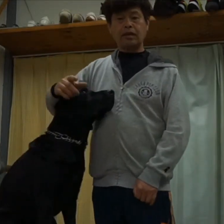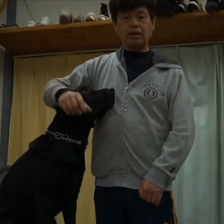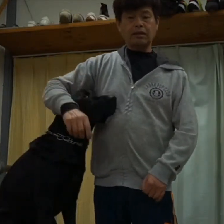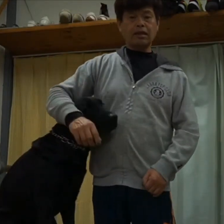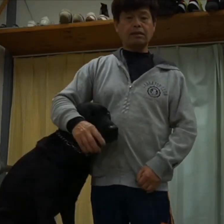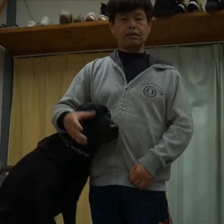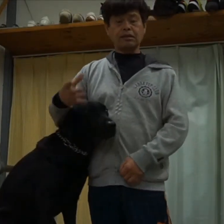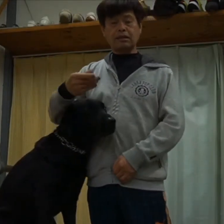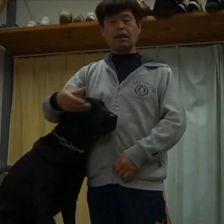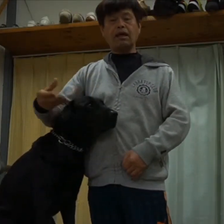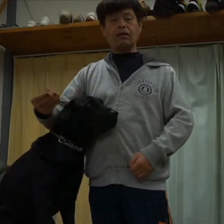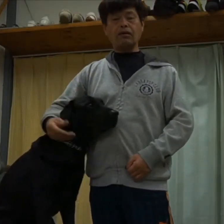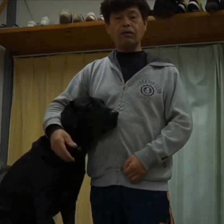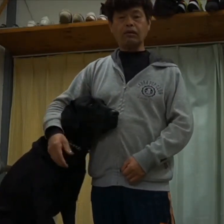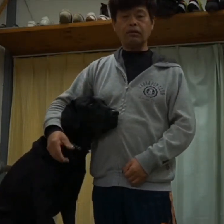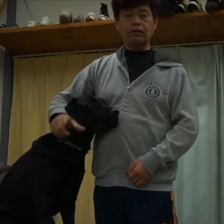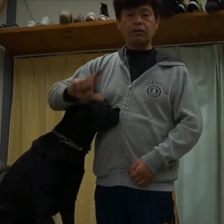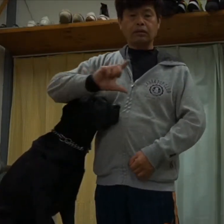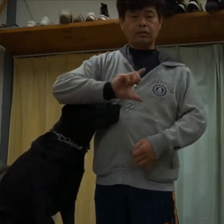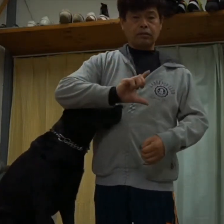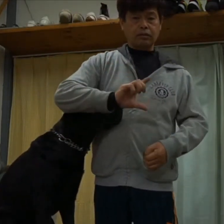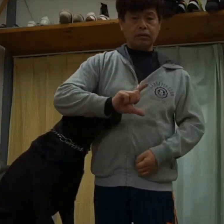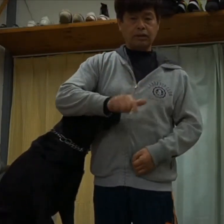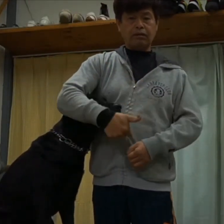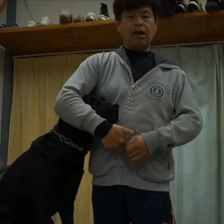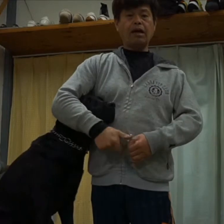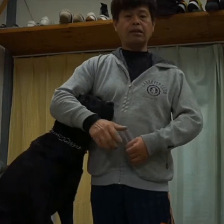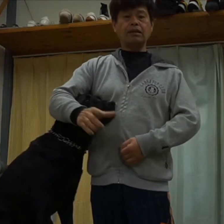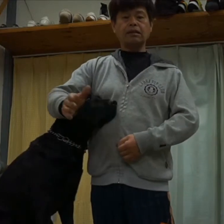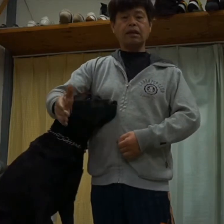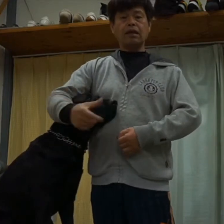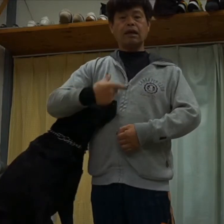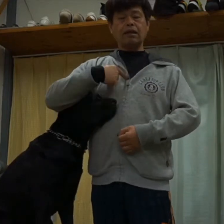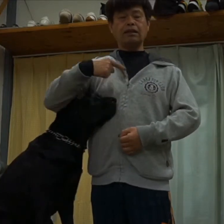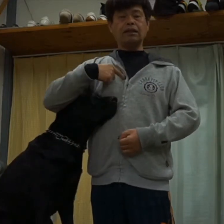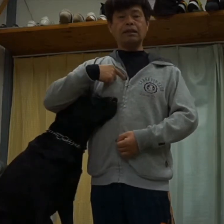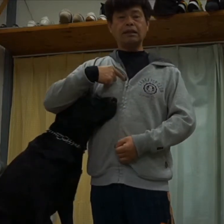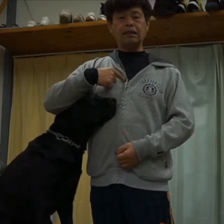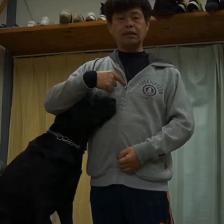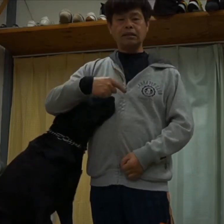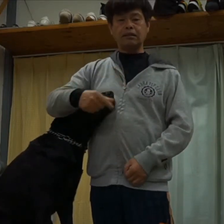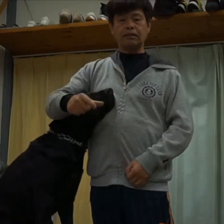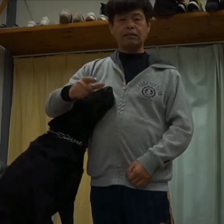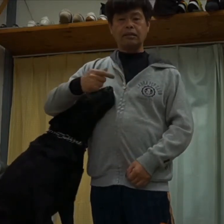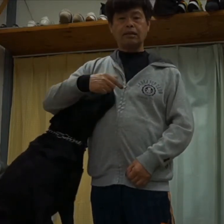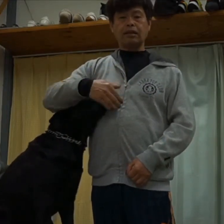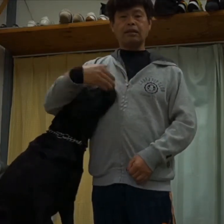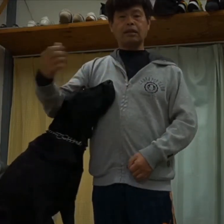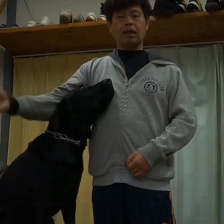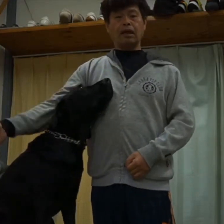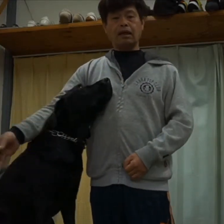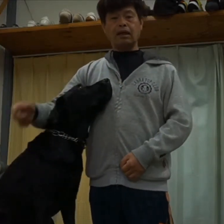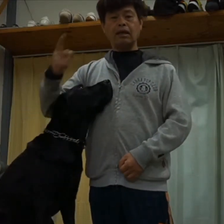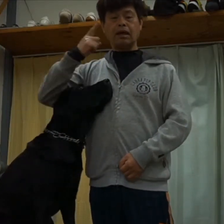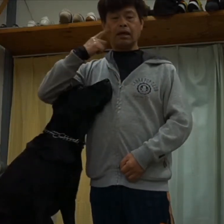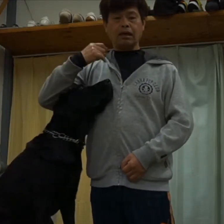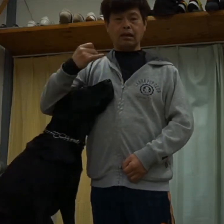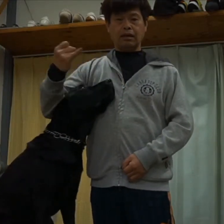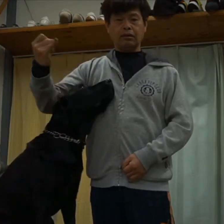の優しさを時にはいやがりー離れたあーははは